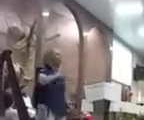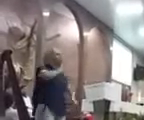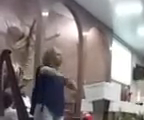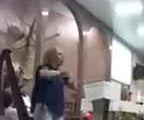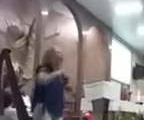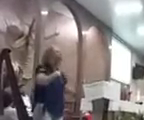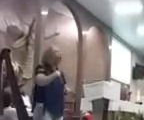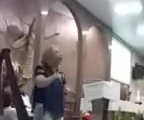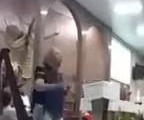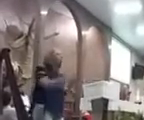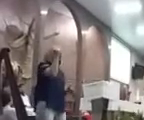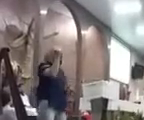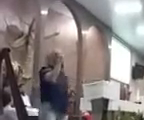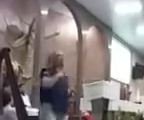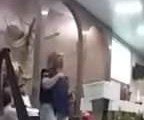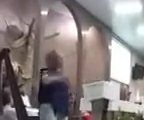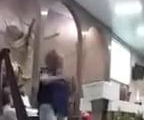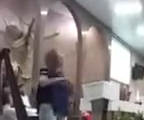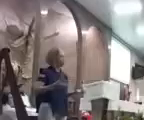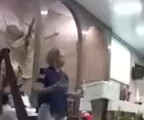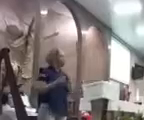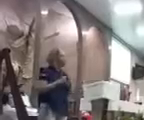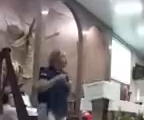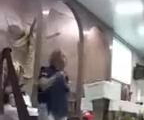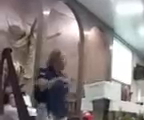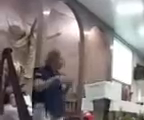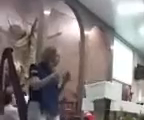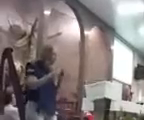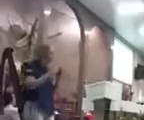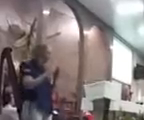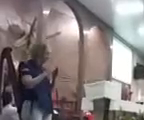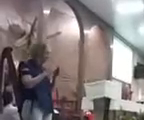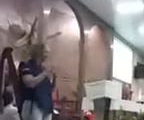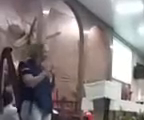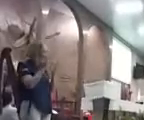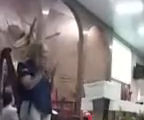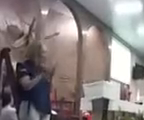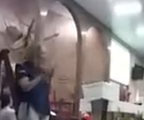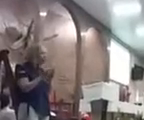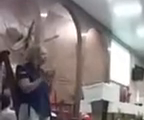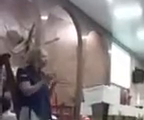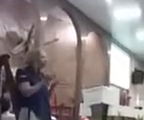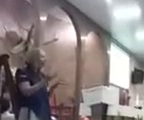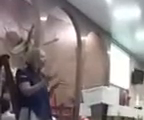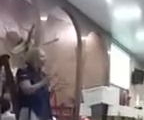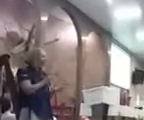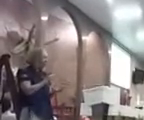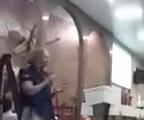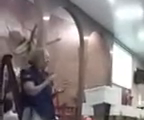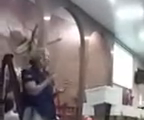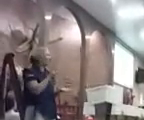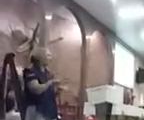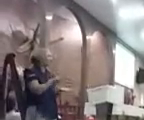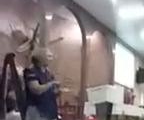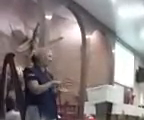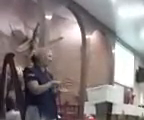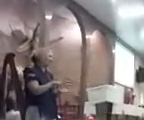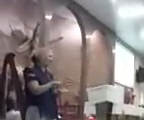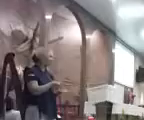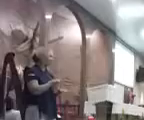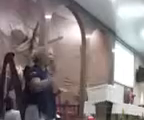Porque em casa estão aqueles que são os nossos melhores amigos. Não são aqueles que estão